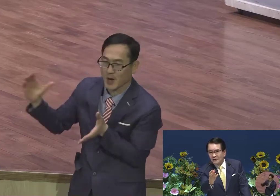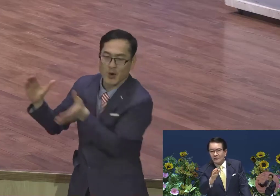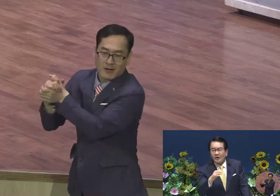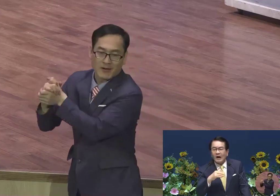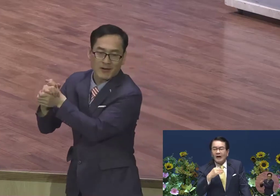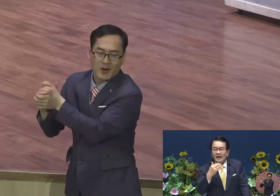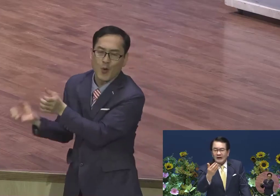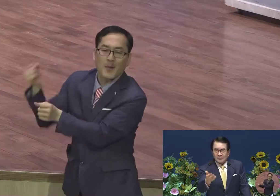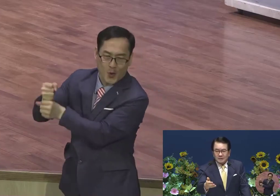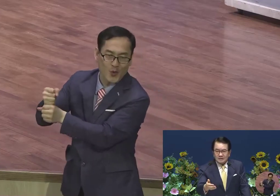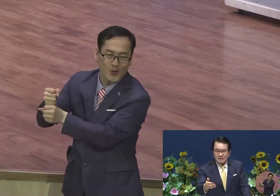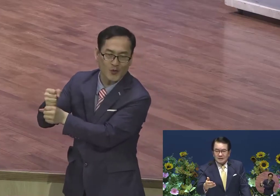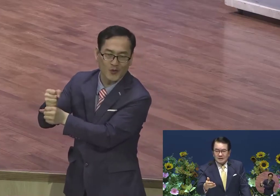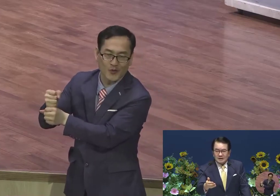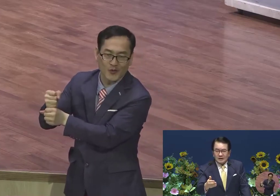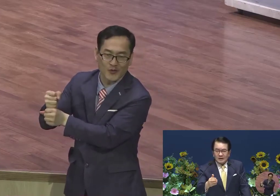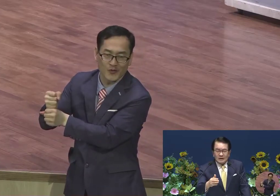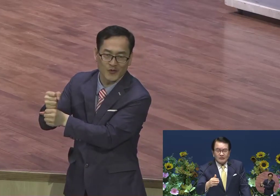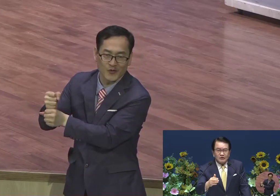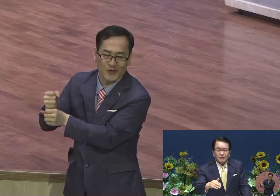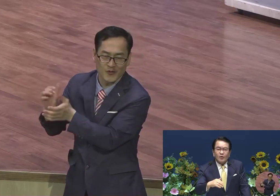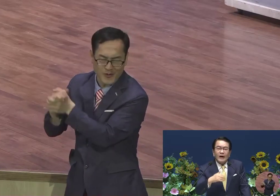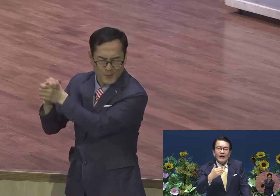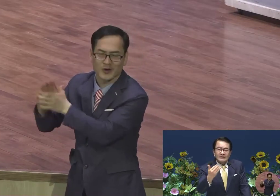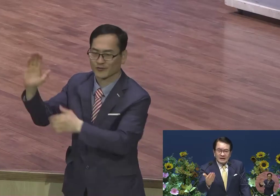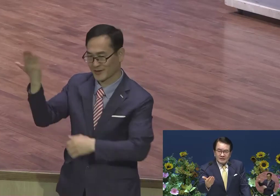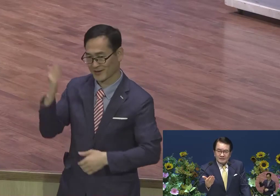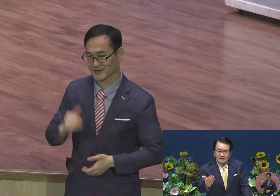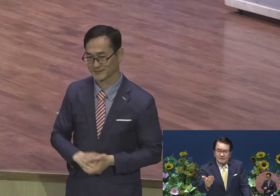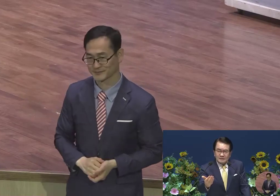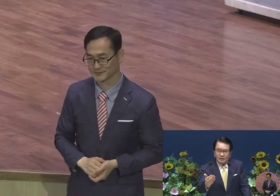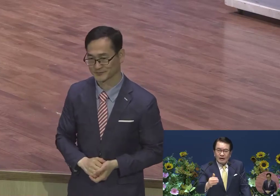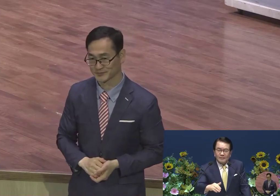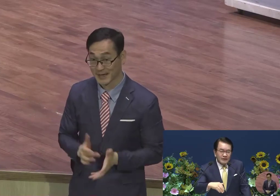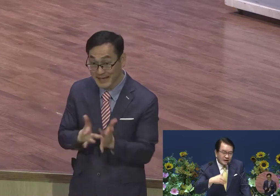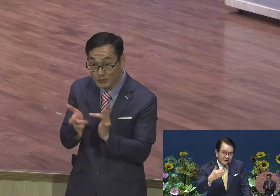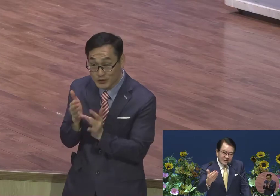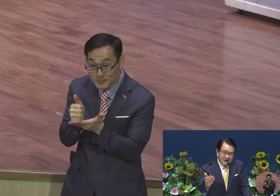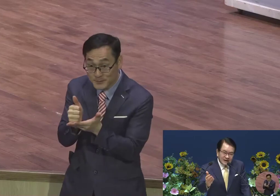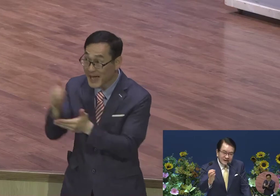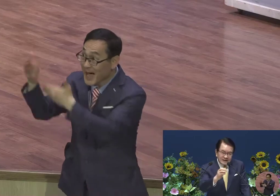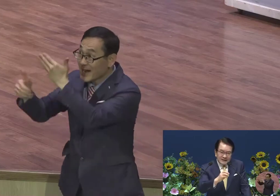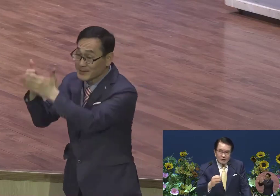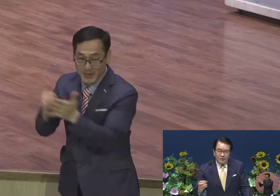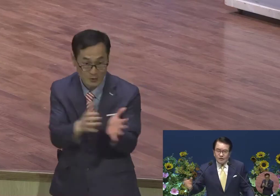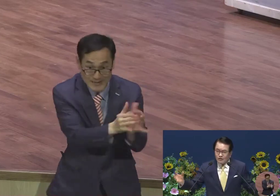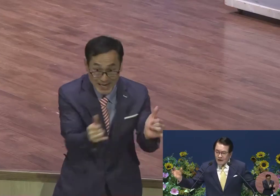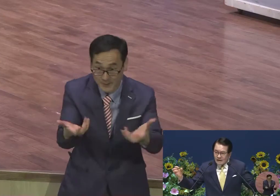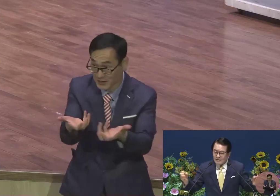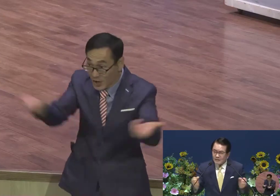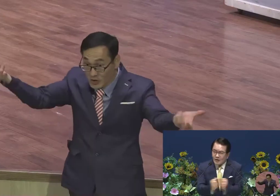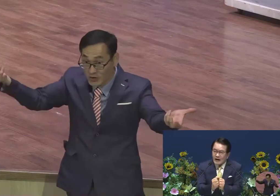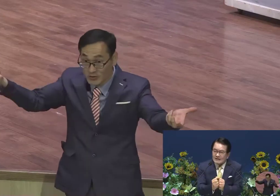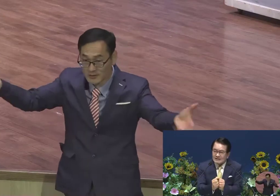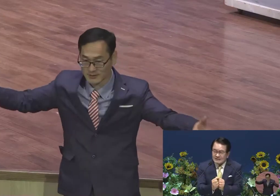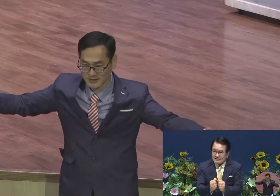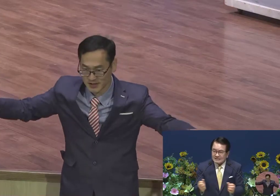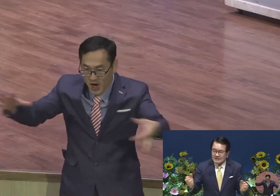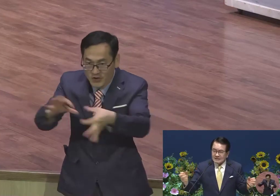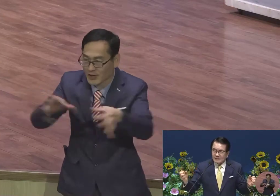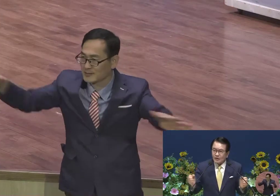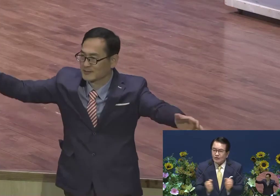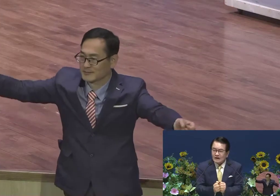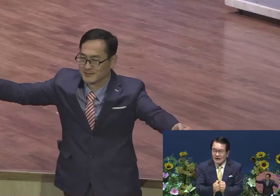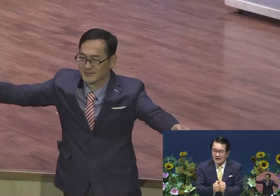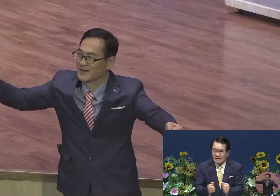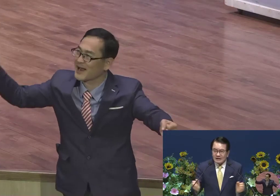화해가 이루어졌어요 예수님은 화해자예요 화평케 하는 자라 원수관계를 화해시기는